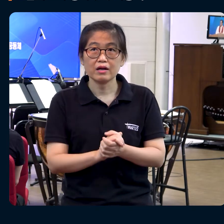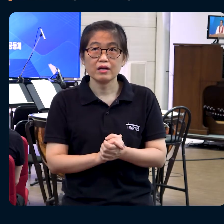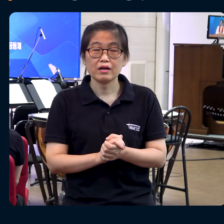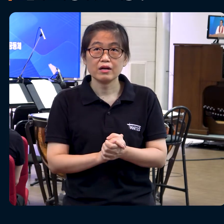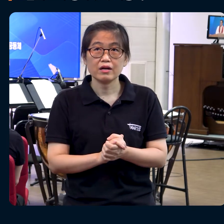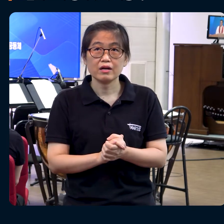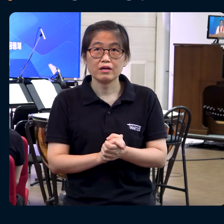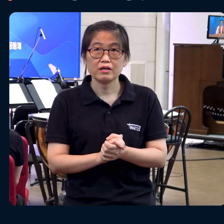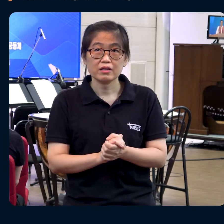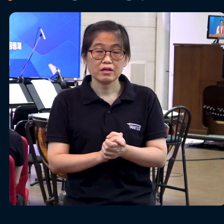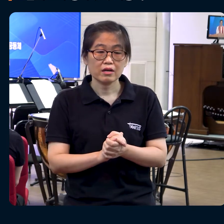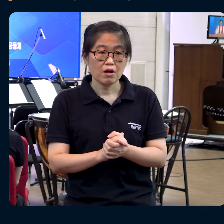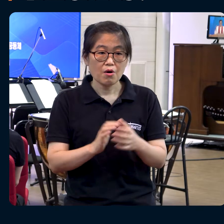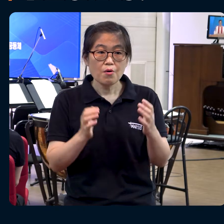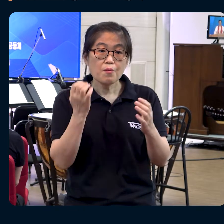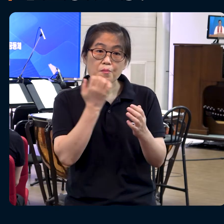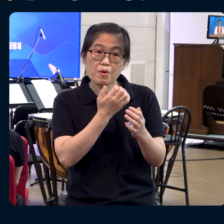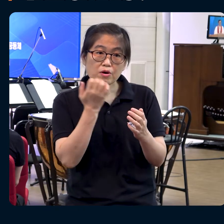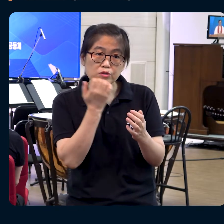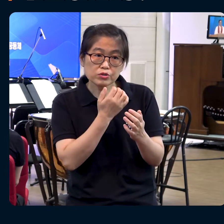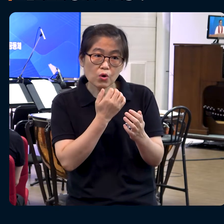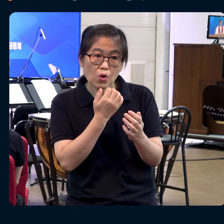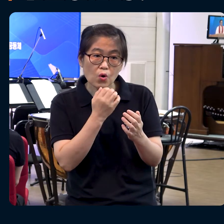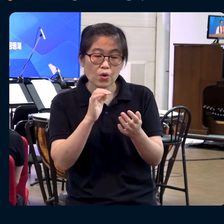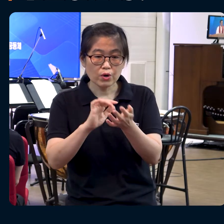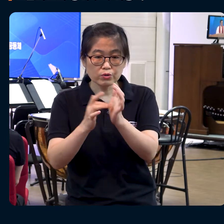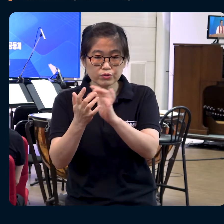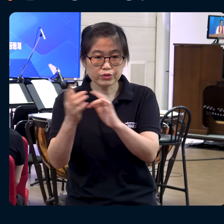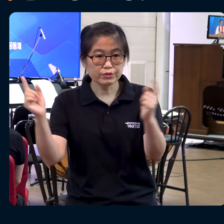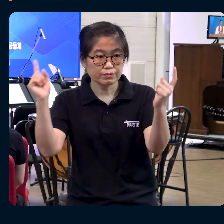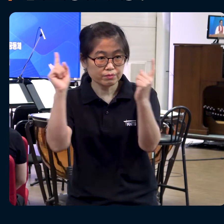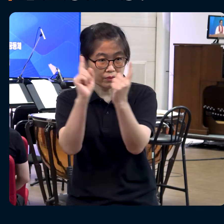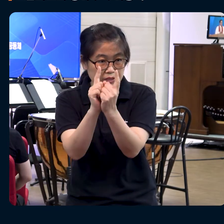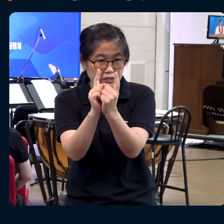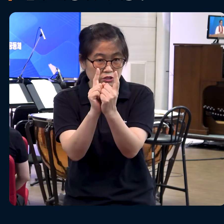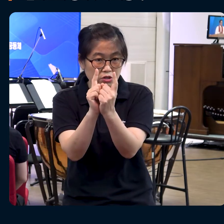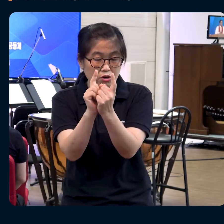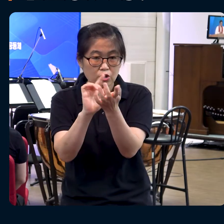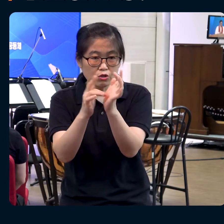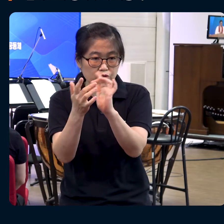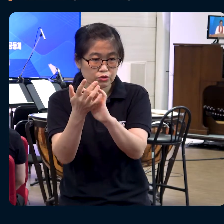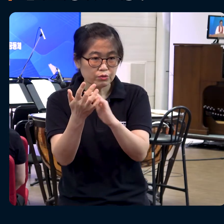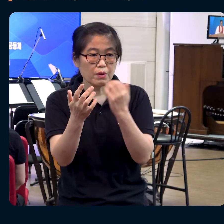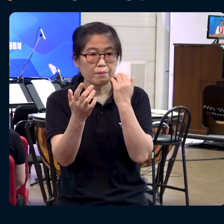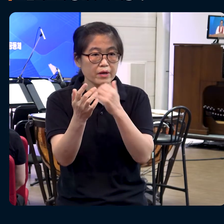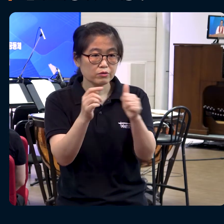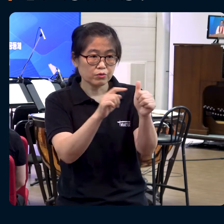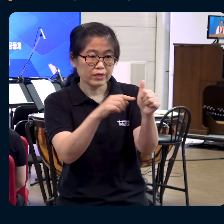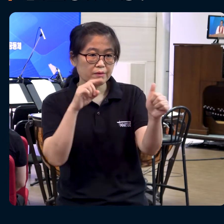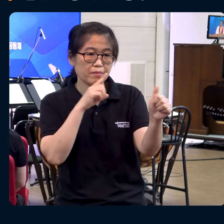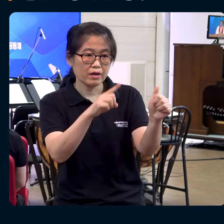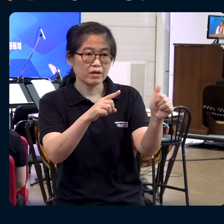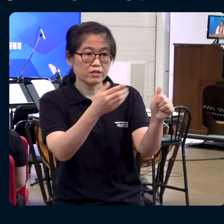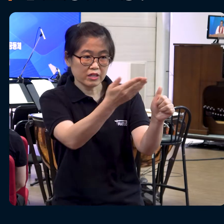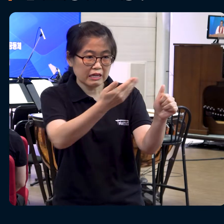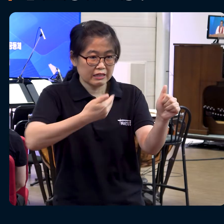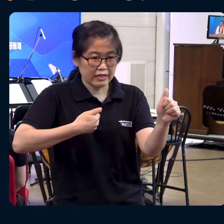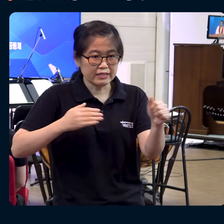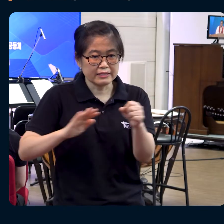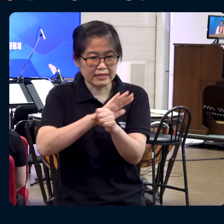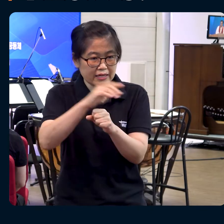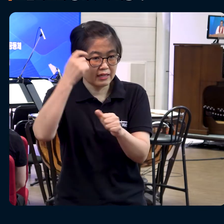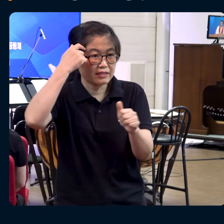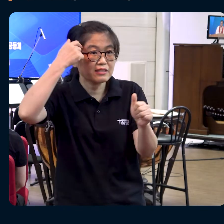어땠는지 여러분 아시죠? 그런데 그 베드로를 따로 만나셔가지고 딱 한 가지만 물어봅니다. 요한의 아들